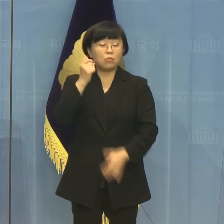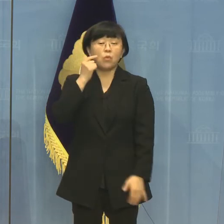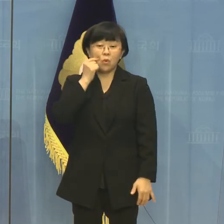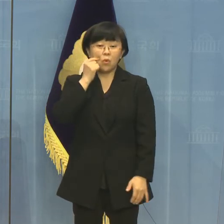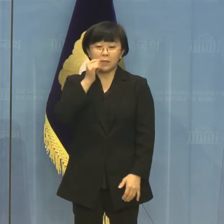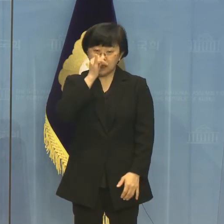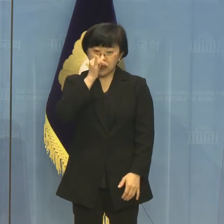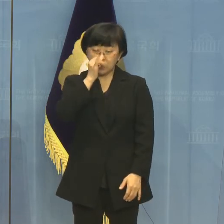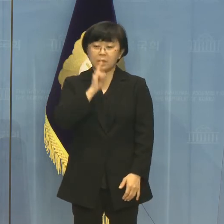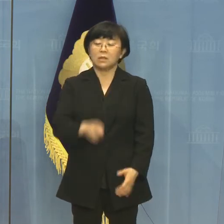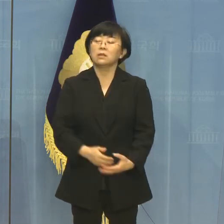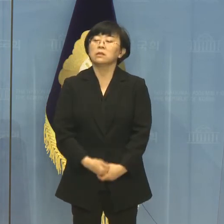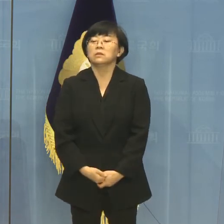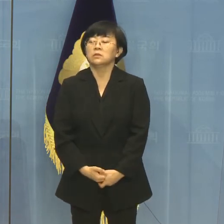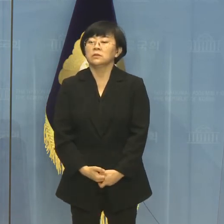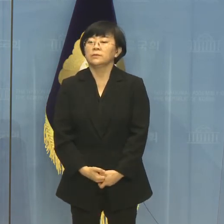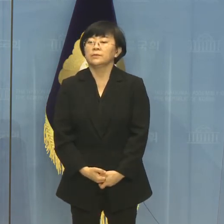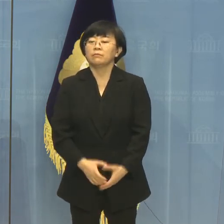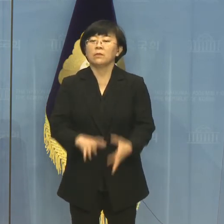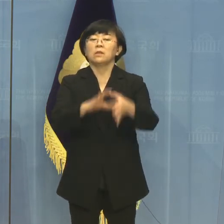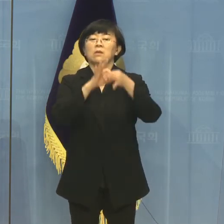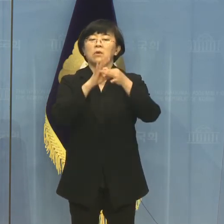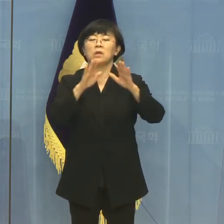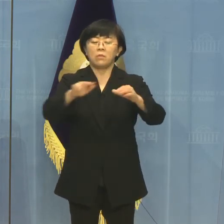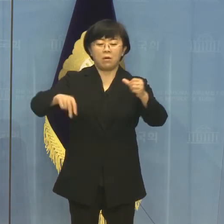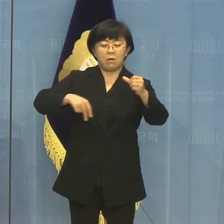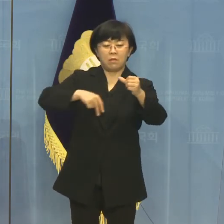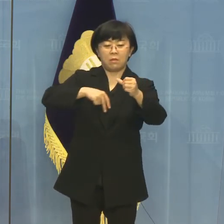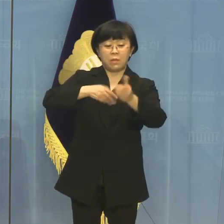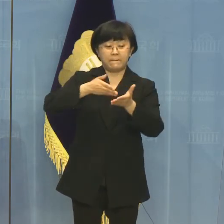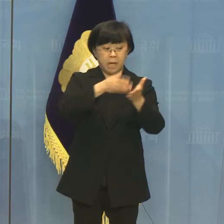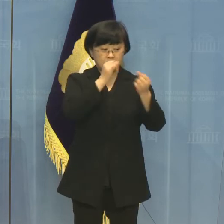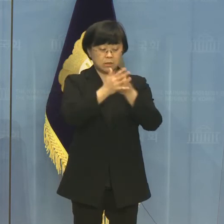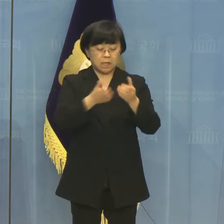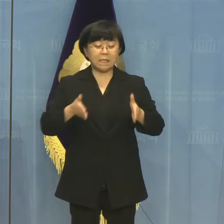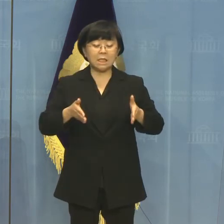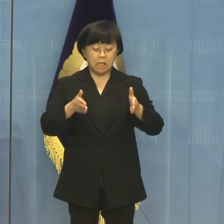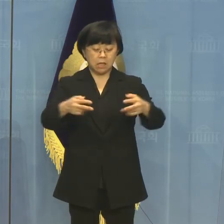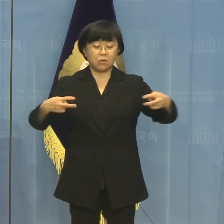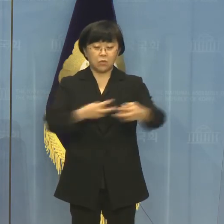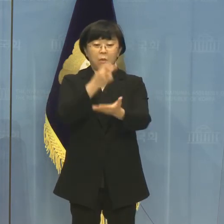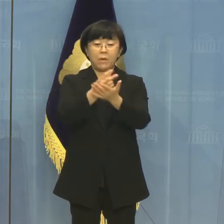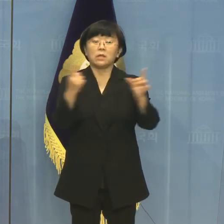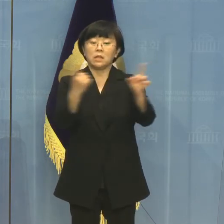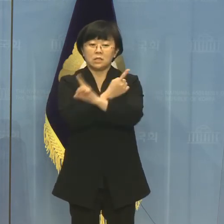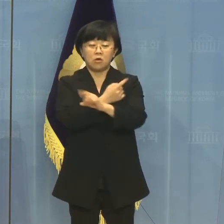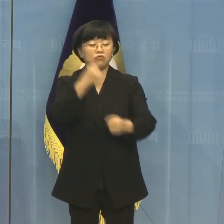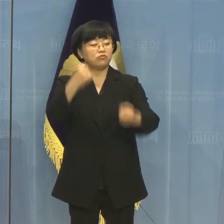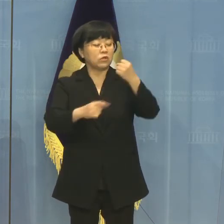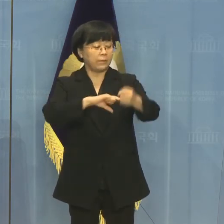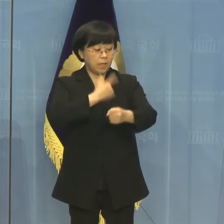있다는 지적이 있습니다. 이와 관련해서 이번에 발의된 도로교통법 개정안은 운전면허